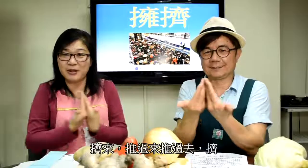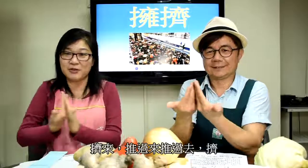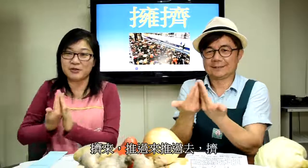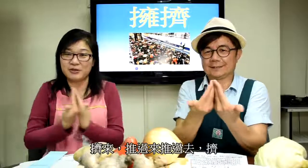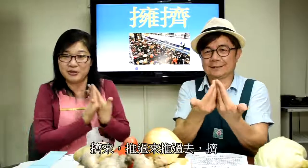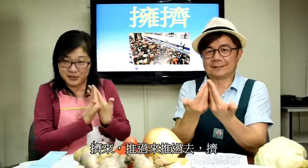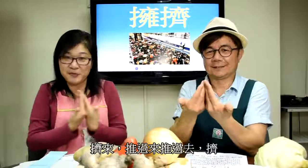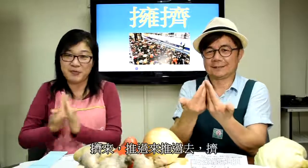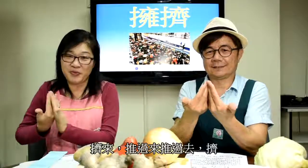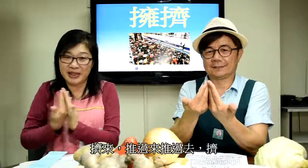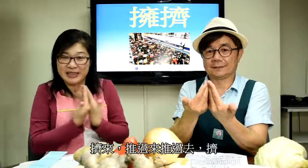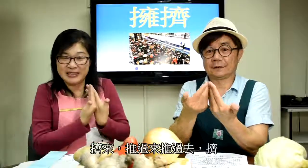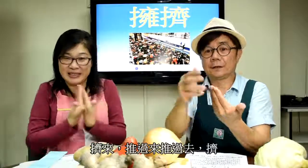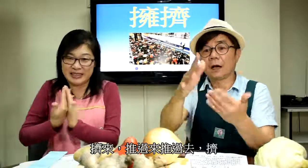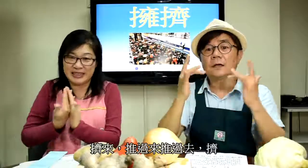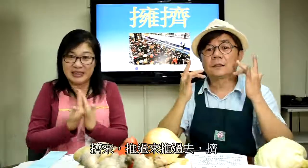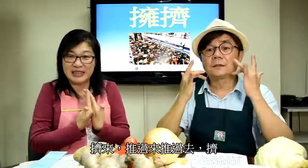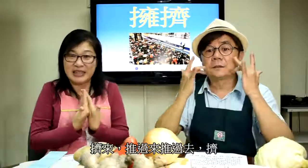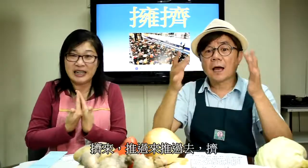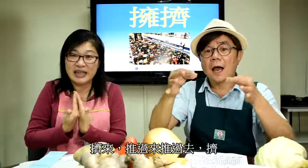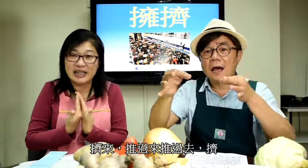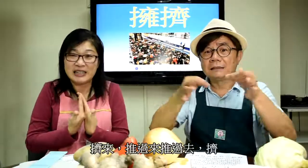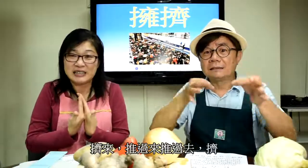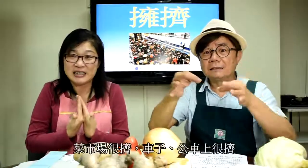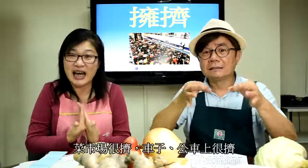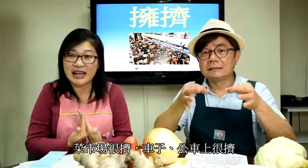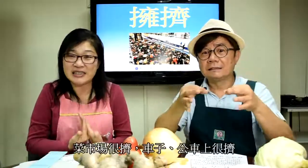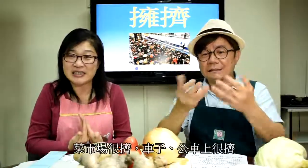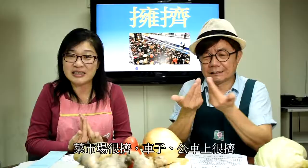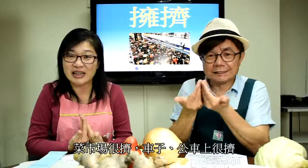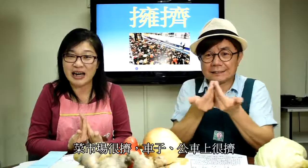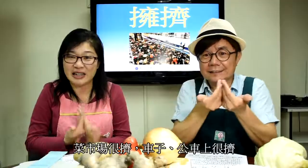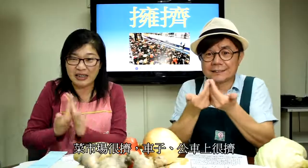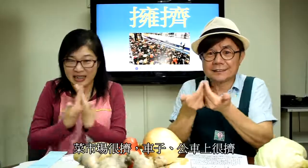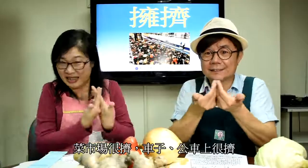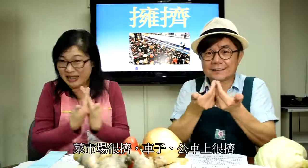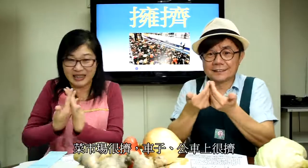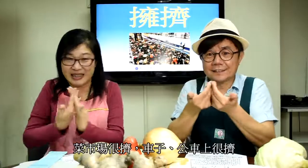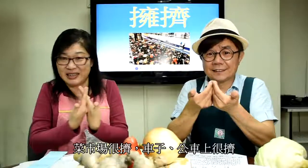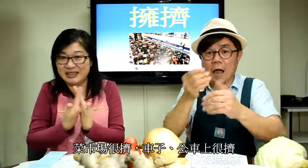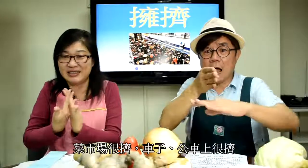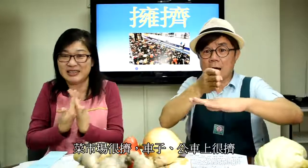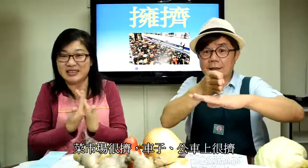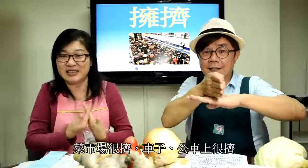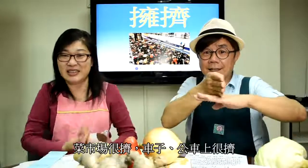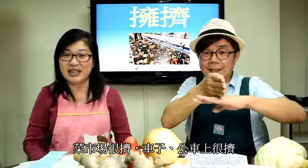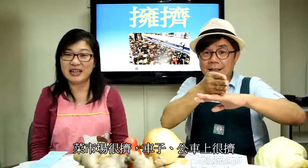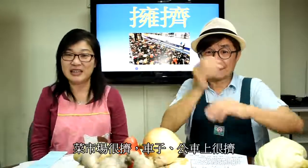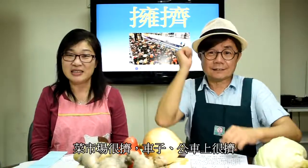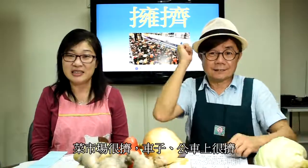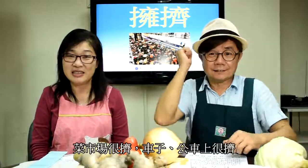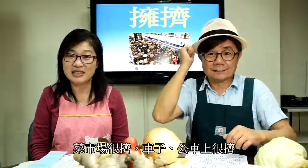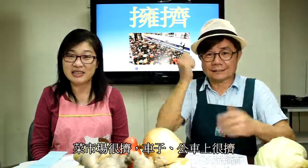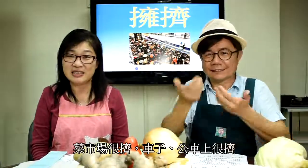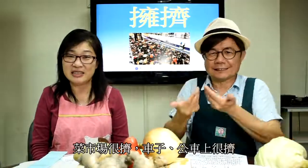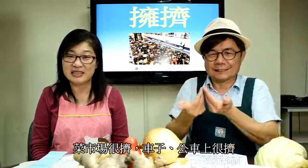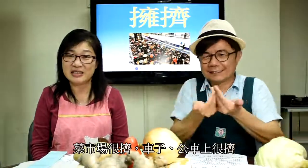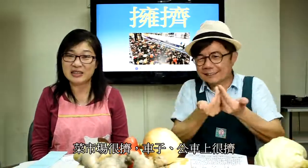去，挤。菜市场很挤，车子、公